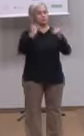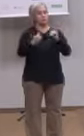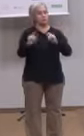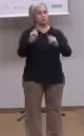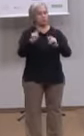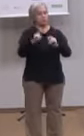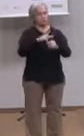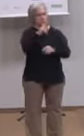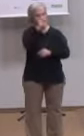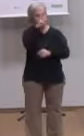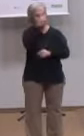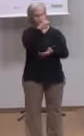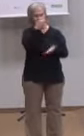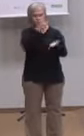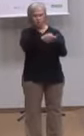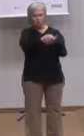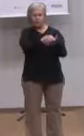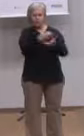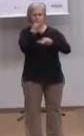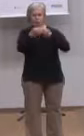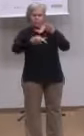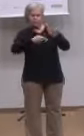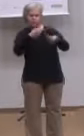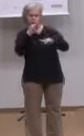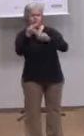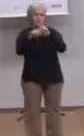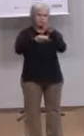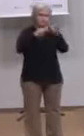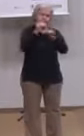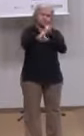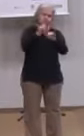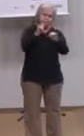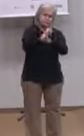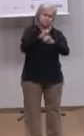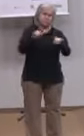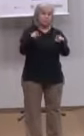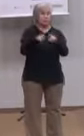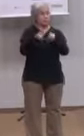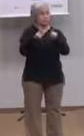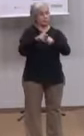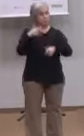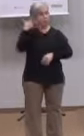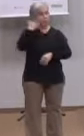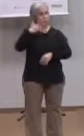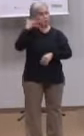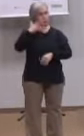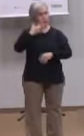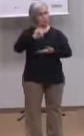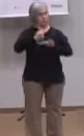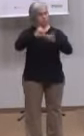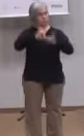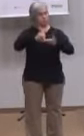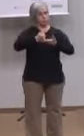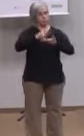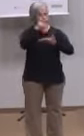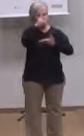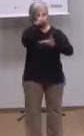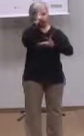além de fosse informativo, ele também tivesse um peso político,